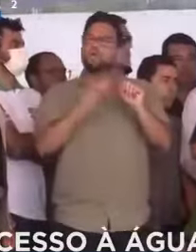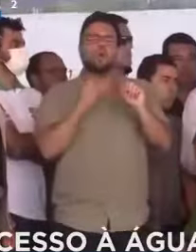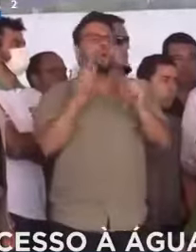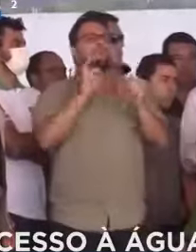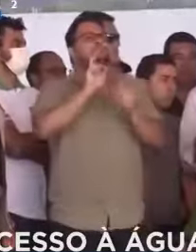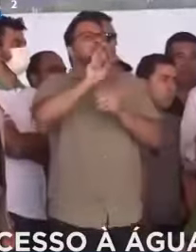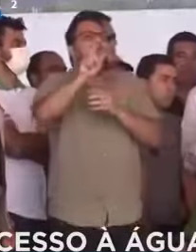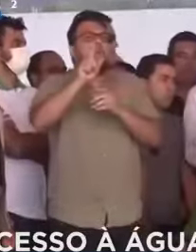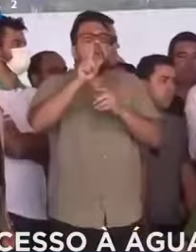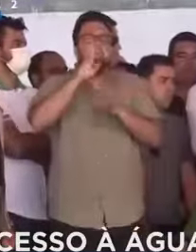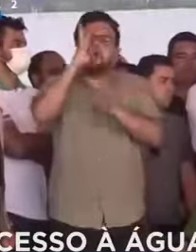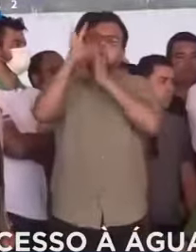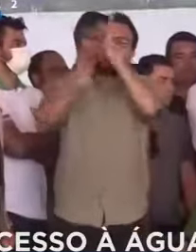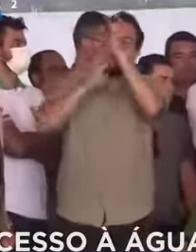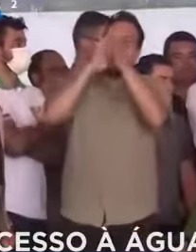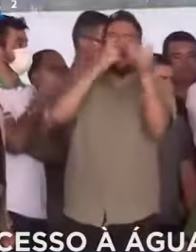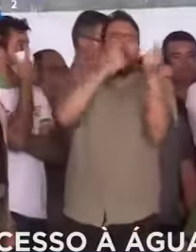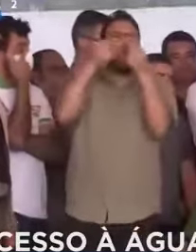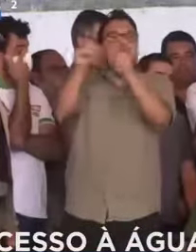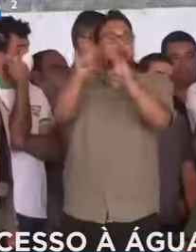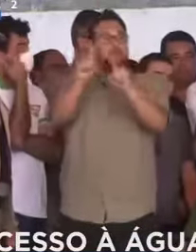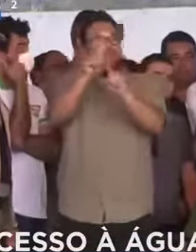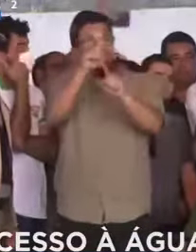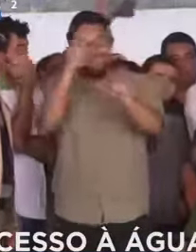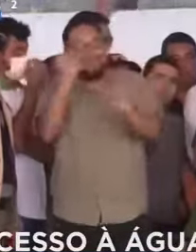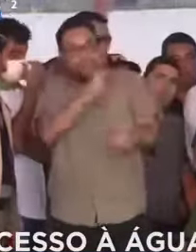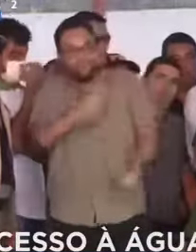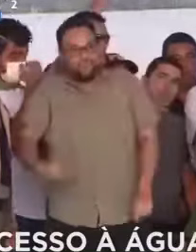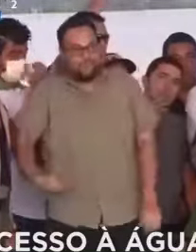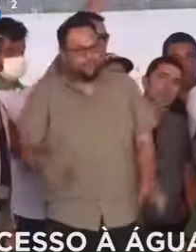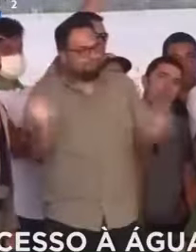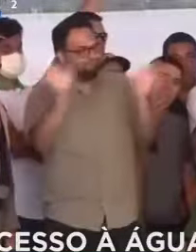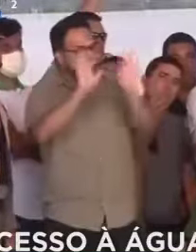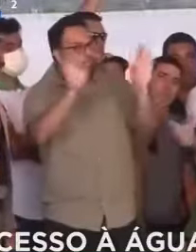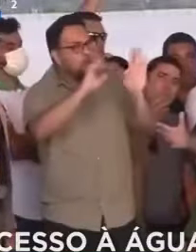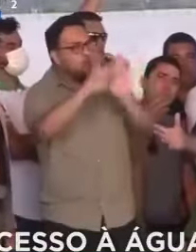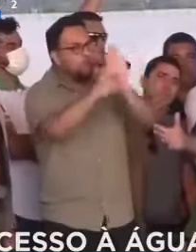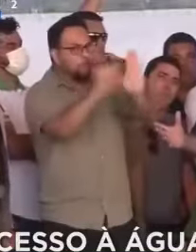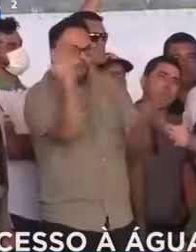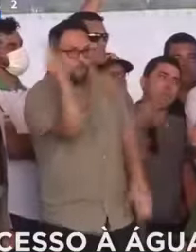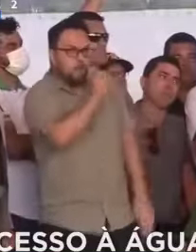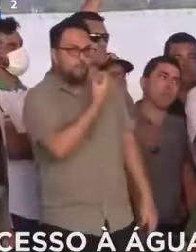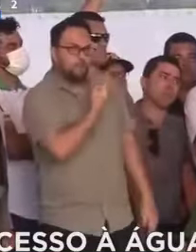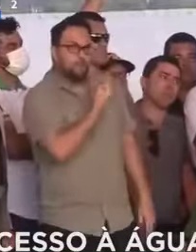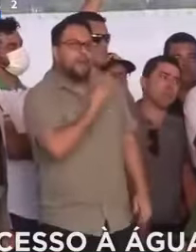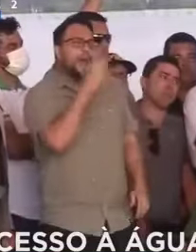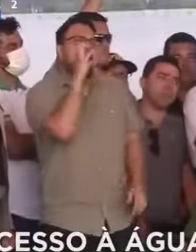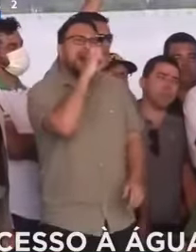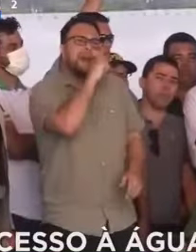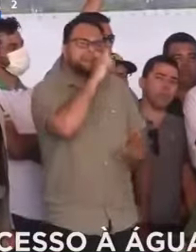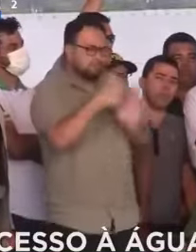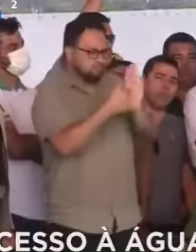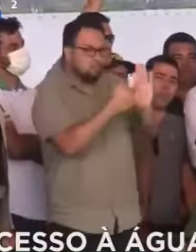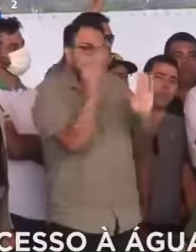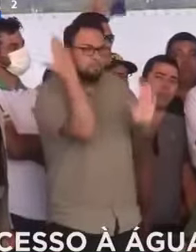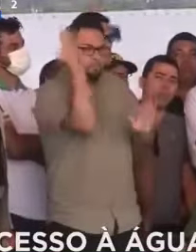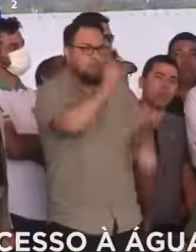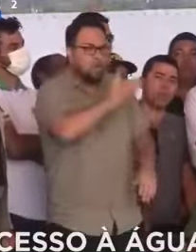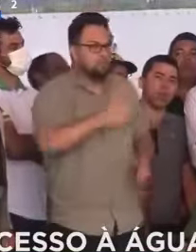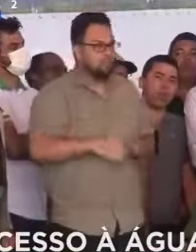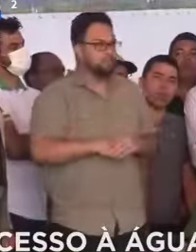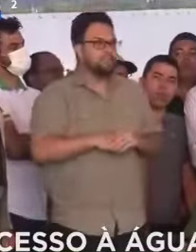nenhum governo anterior. Estamos mostrando números. Como falarei rapidamente aqui,